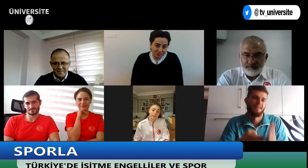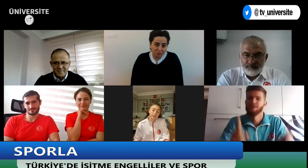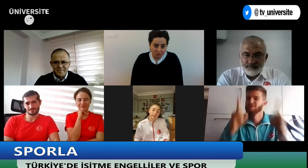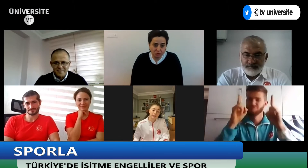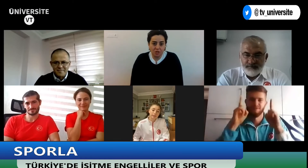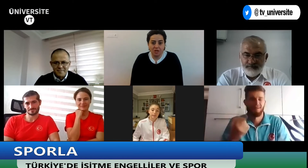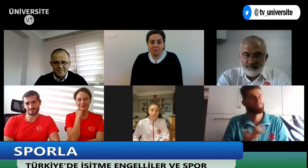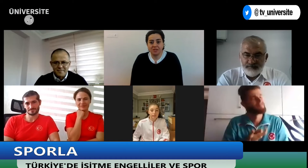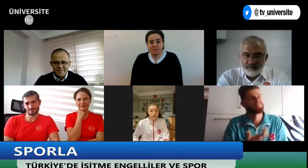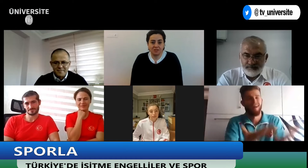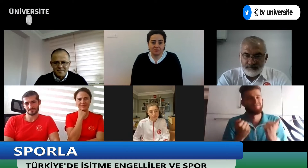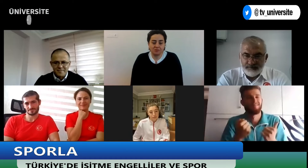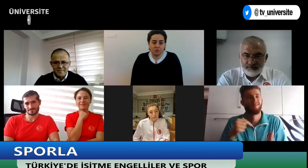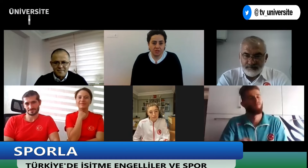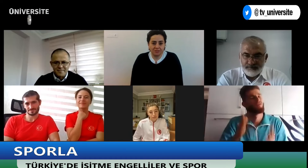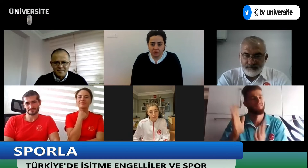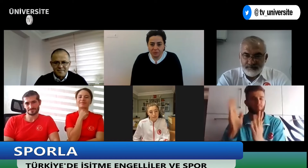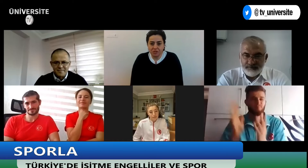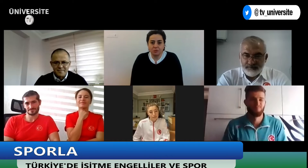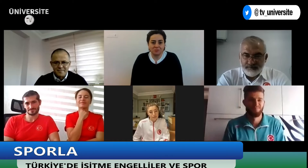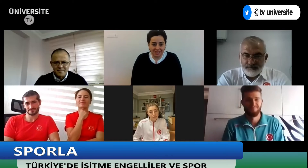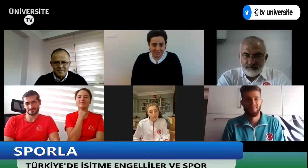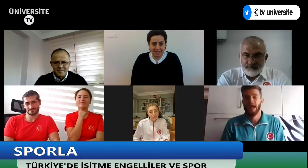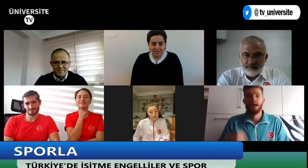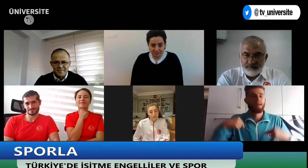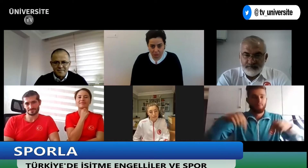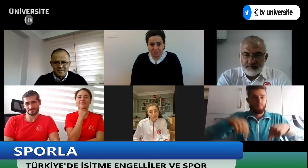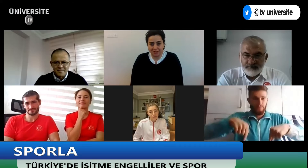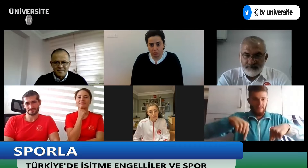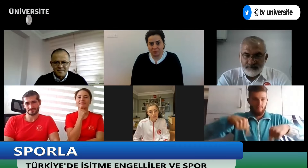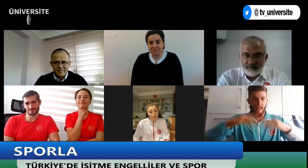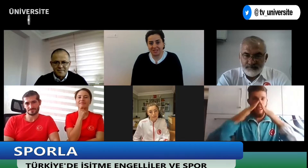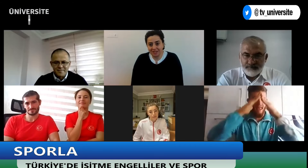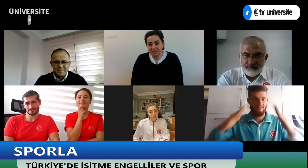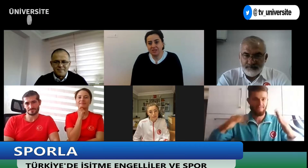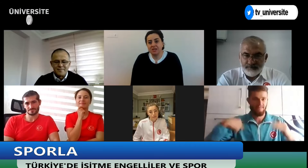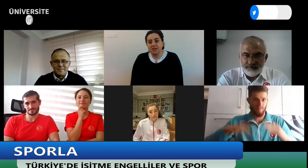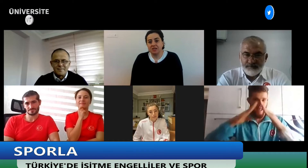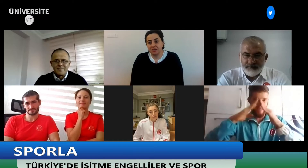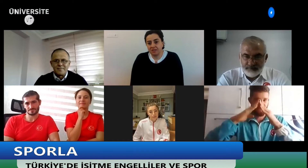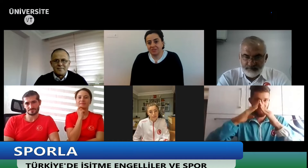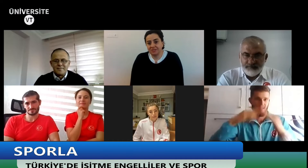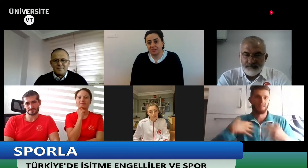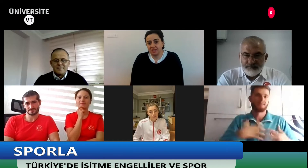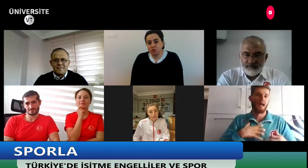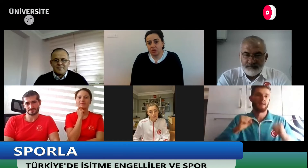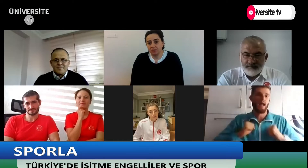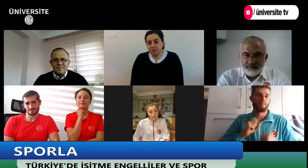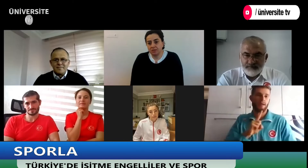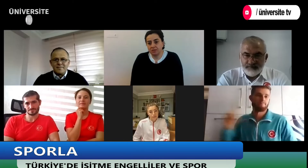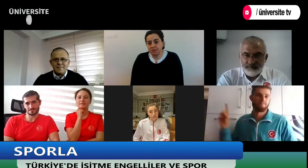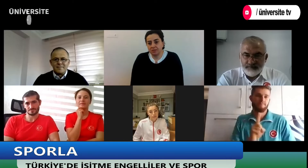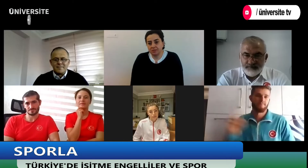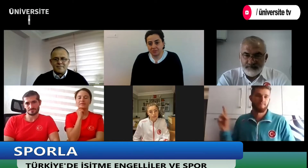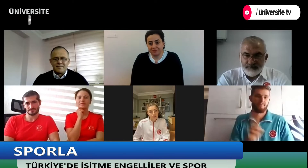ertelenmeyecek mi bilmiyoruz. Dünya ya da Avrupa şampiyonumuz ertelendi bu sene olması gereken. Biz şu